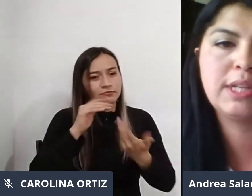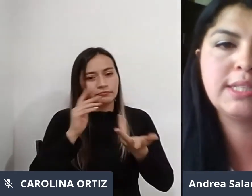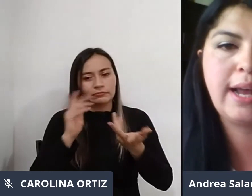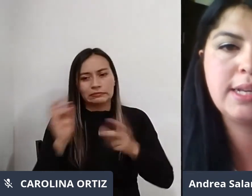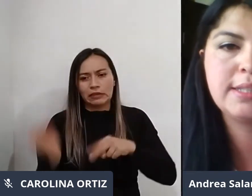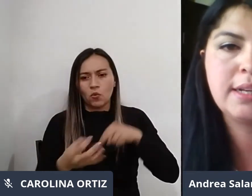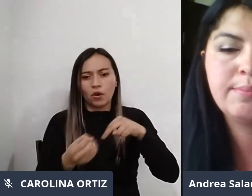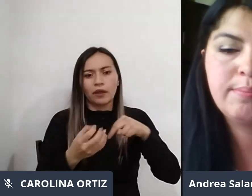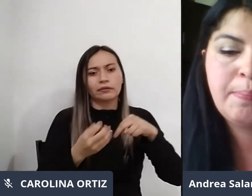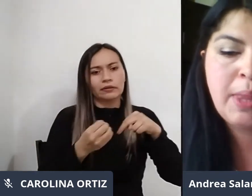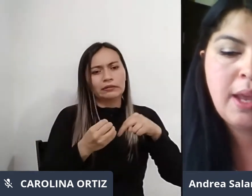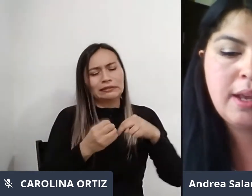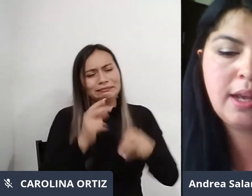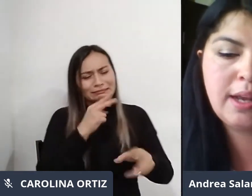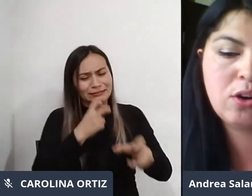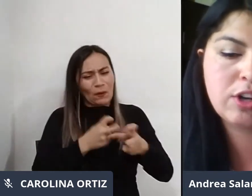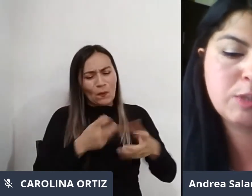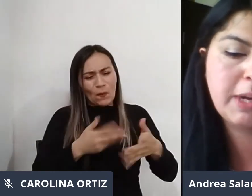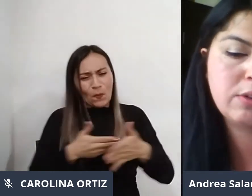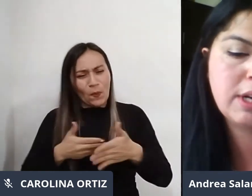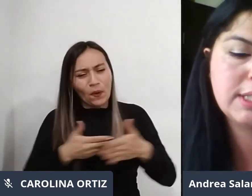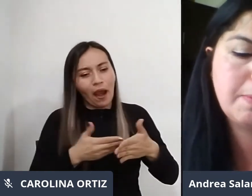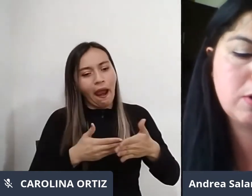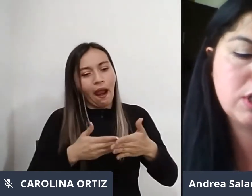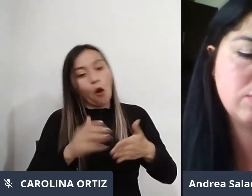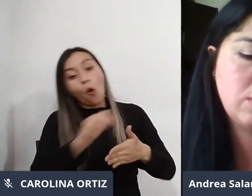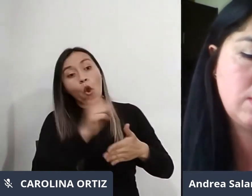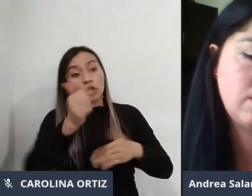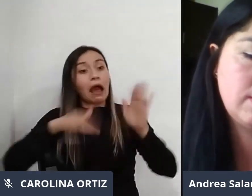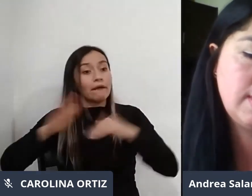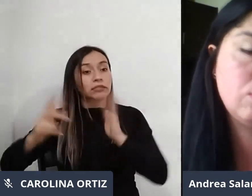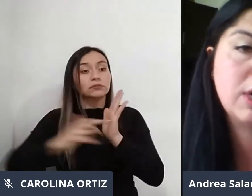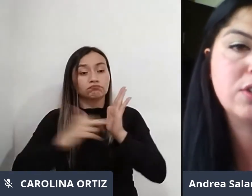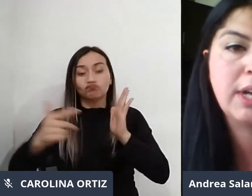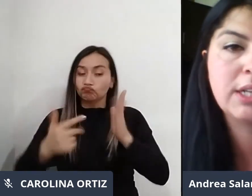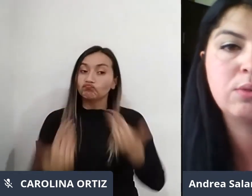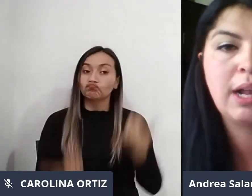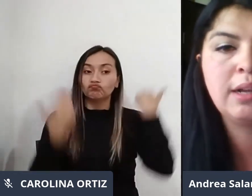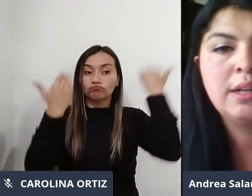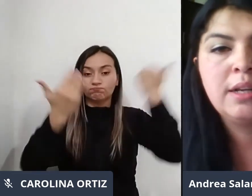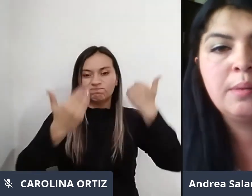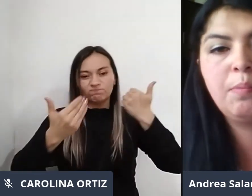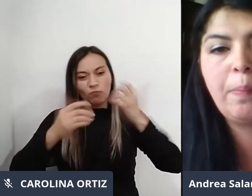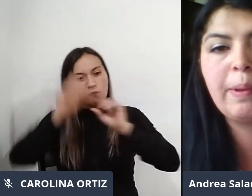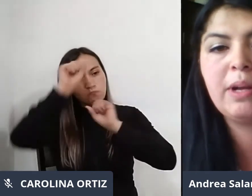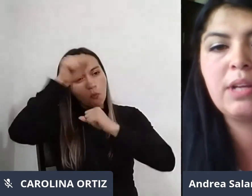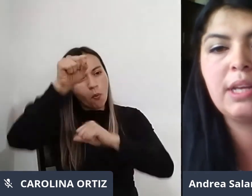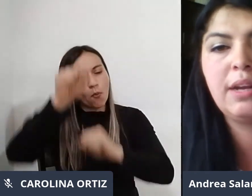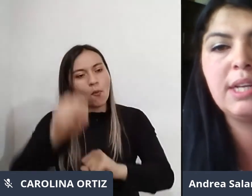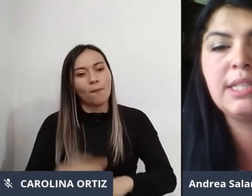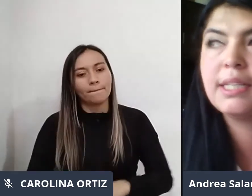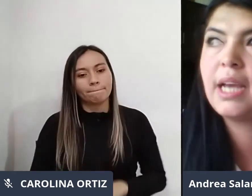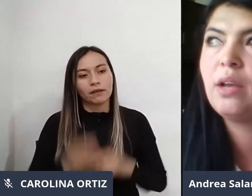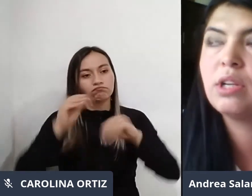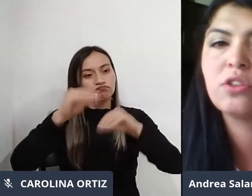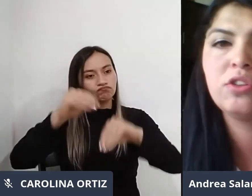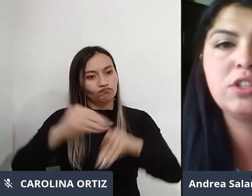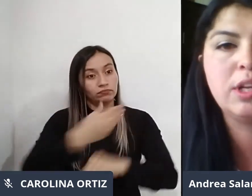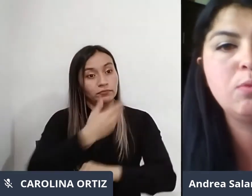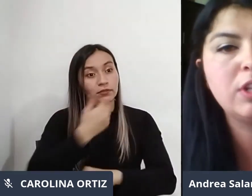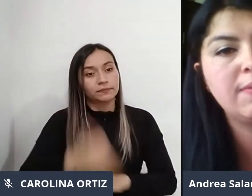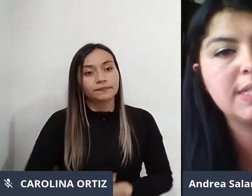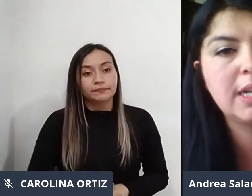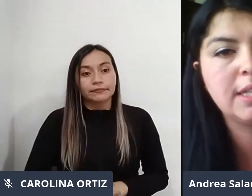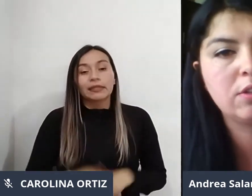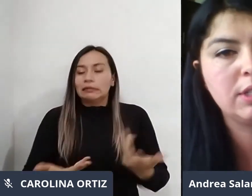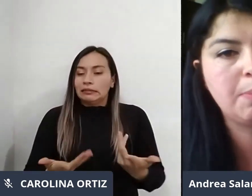lo potencializa. Con respecto a este proceso de educación actual, lo primero que quiero decir es que hay unas